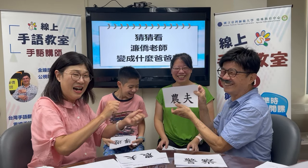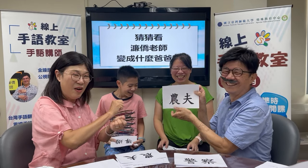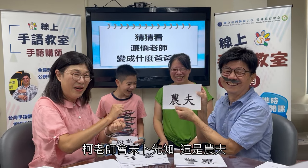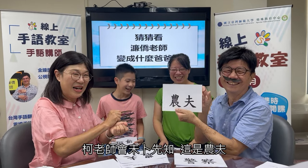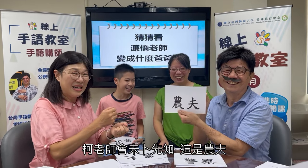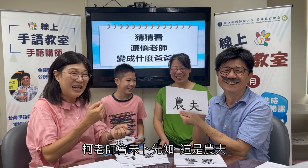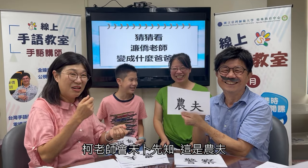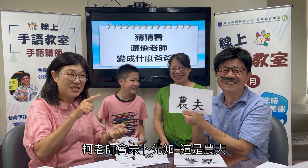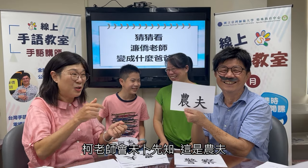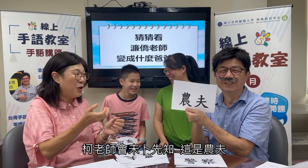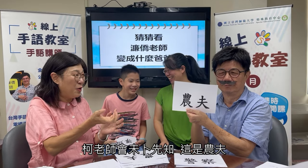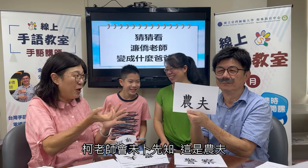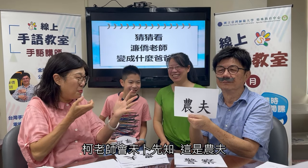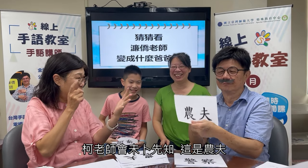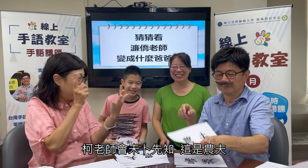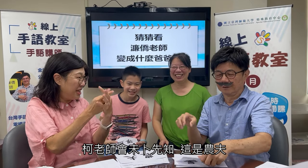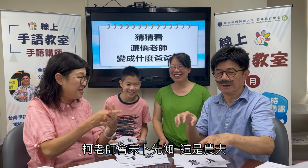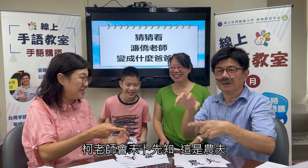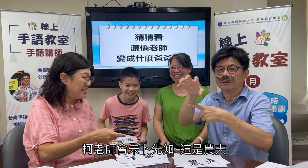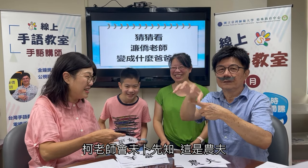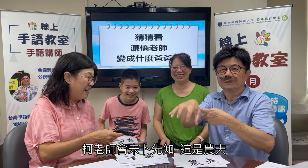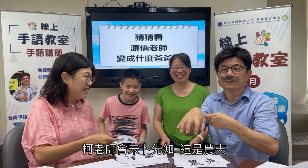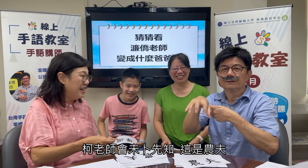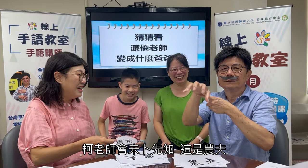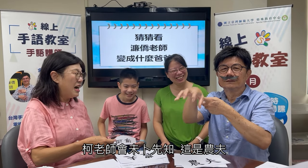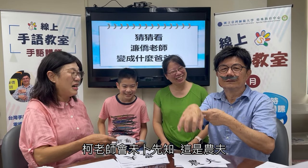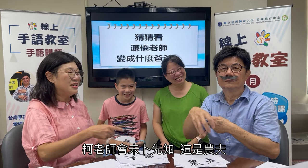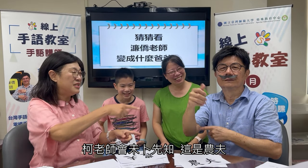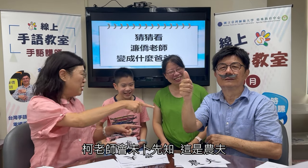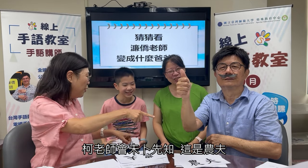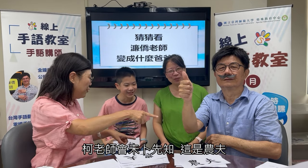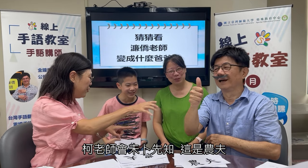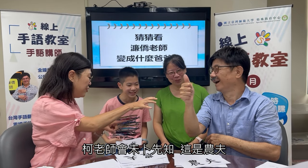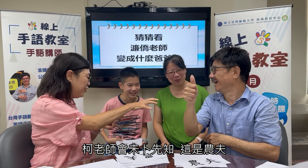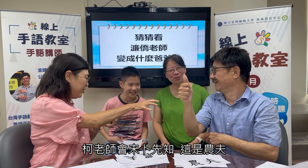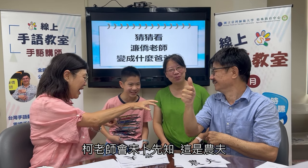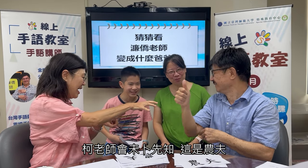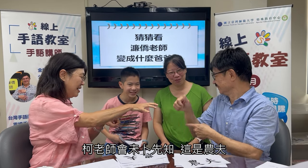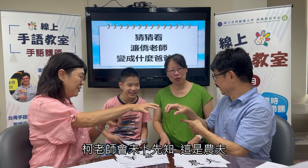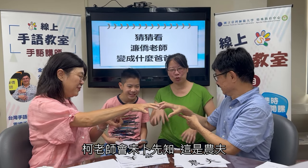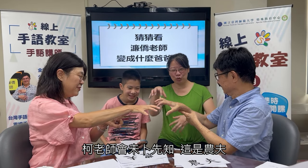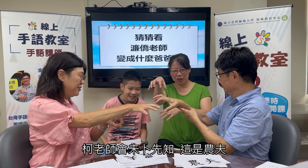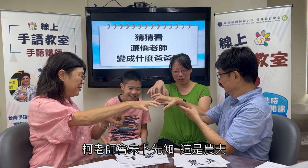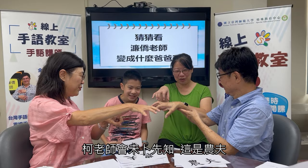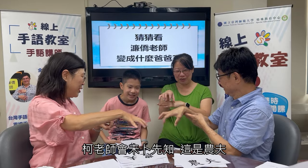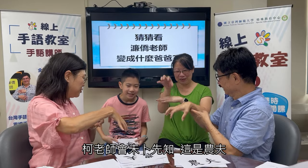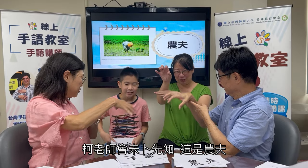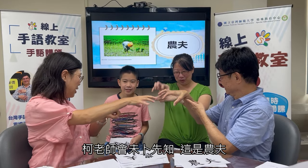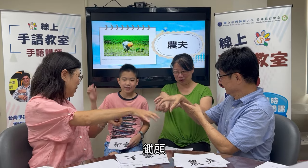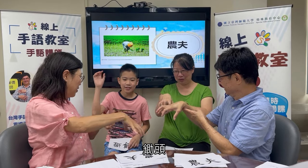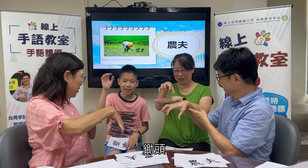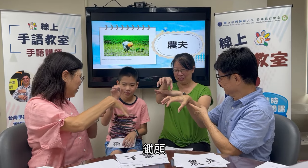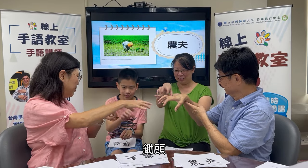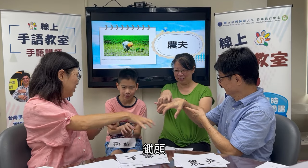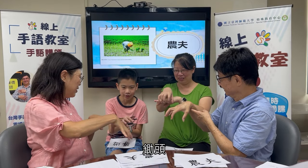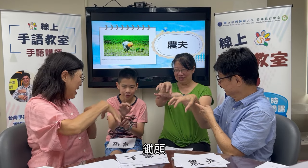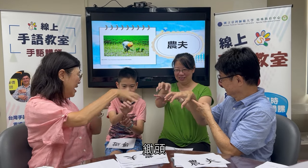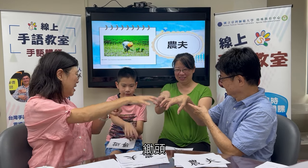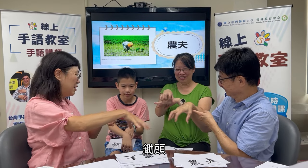好，哇，柯老师会未卜先知哦。好，这是农夫，来，农夫，对，锄头，哎，